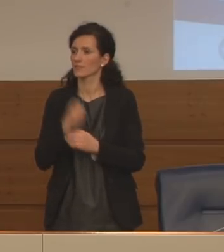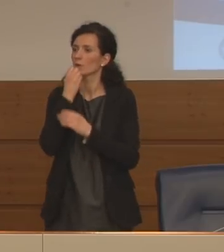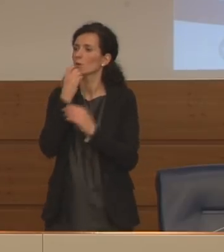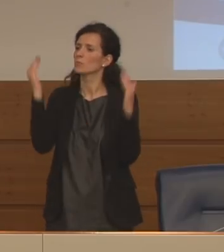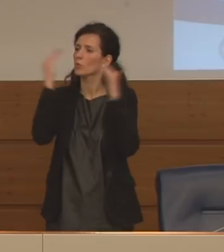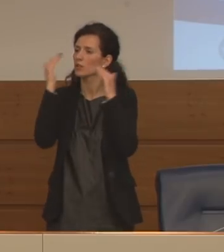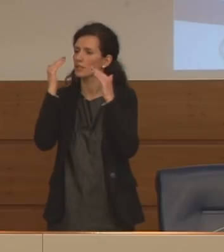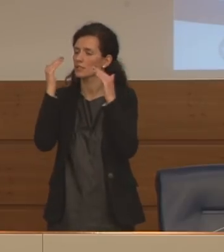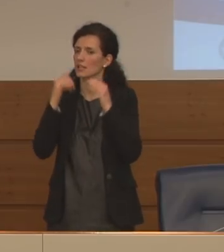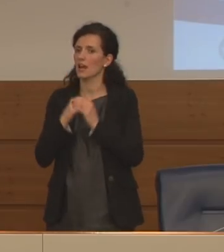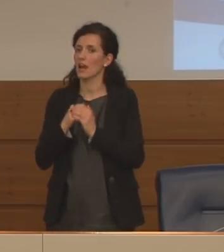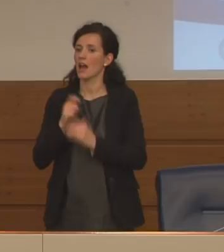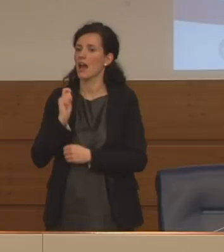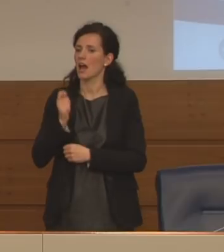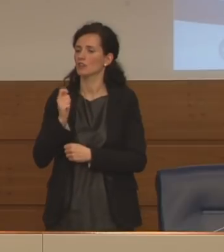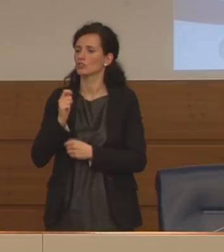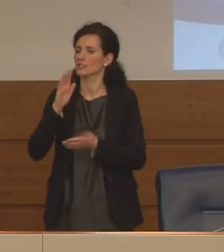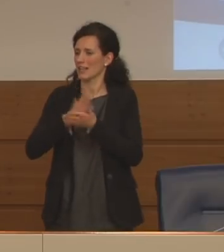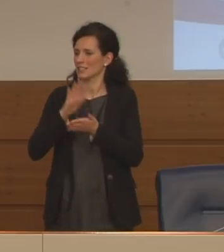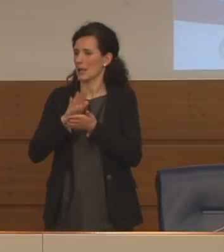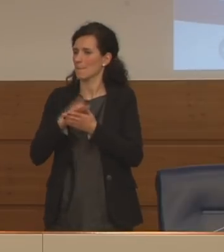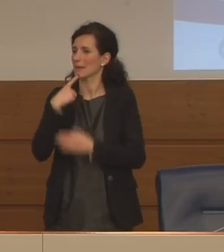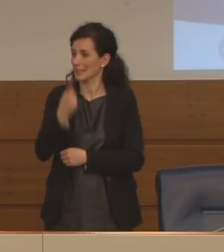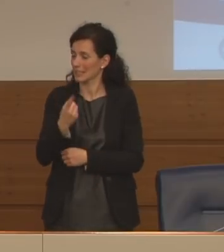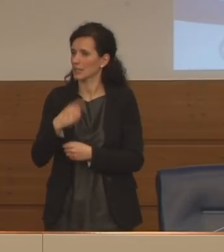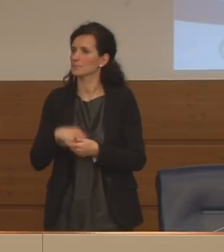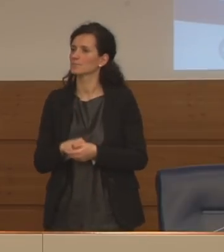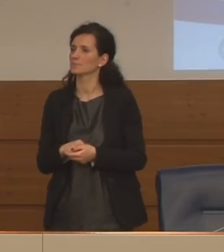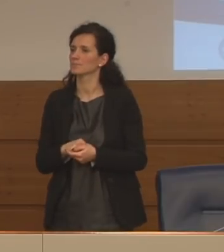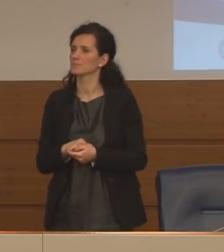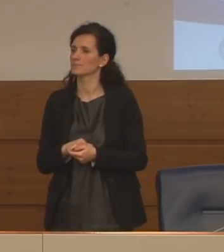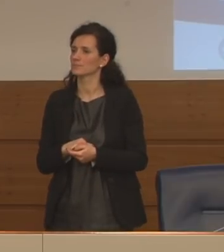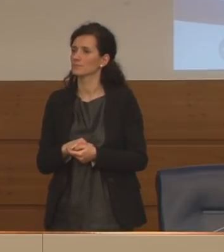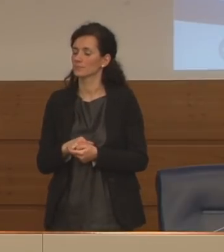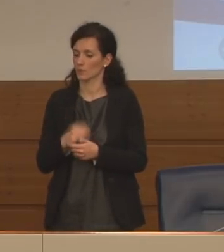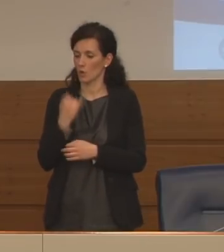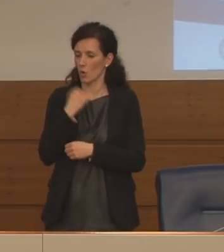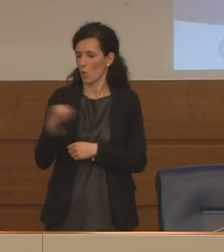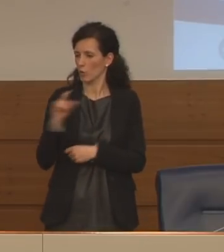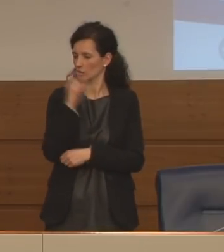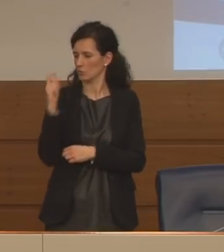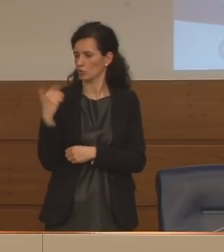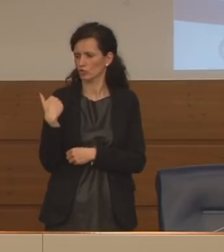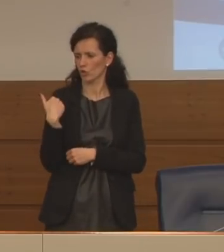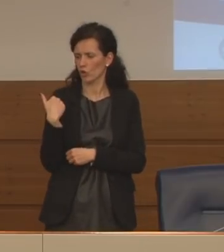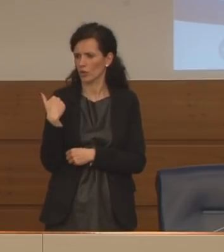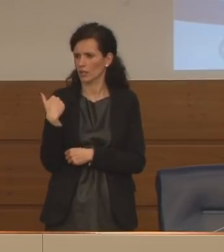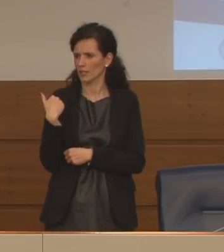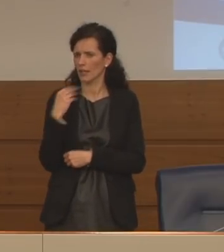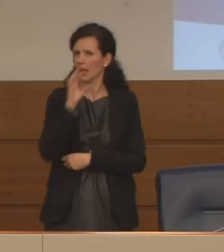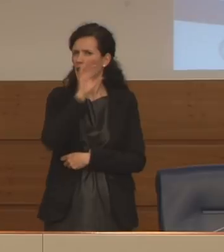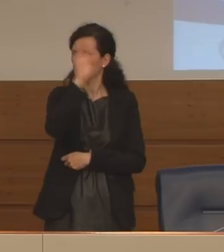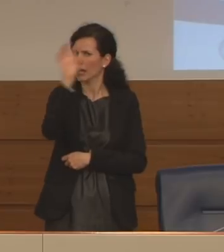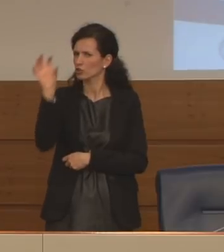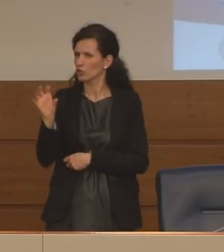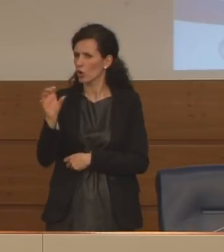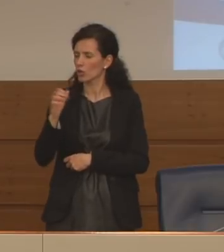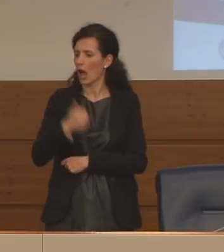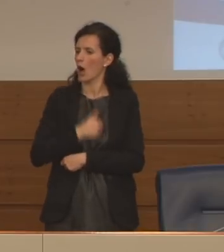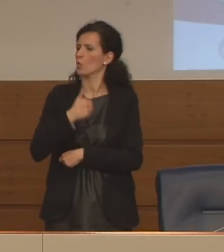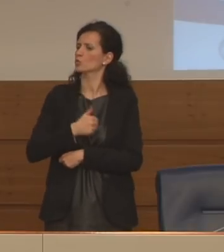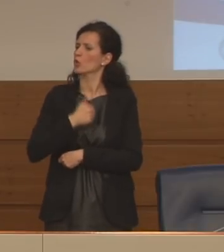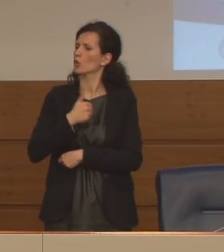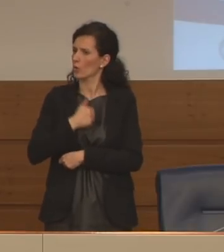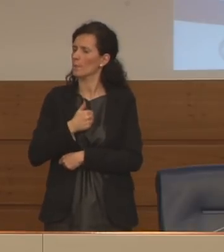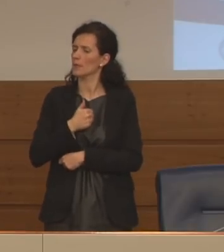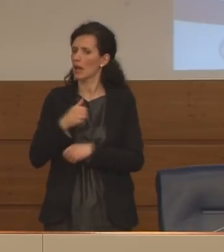la sera mirko narducci agenzia di stampa dire io volevo chiedervi negli ultimi giorni abbiamo visto che alcune regioni anche in autonomia stanno prendendo